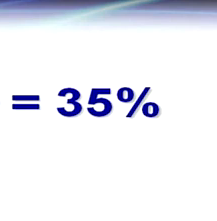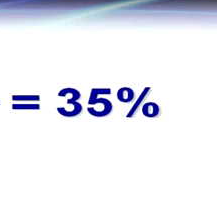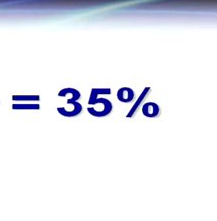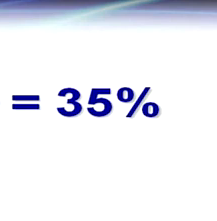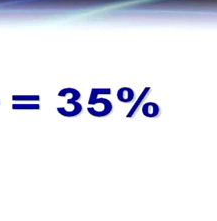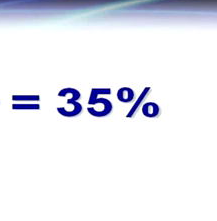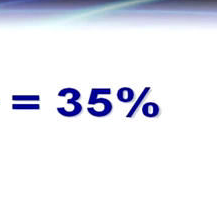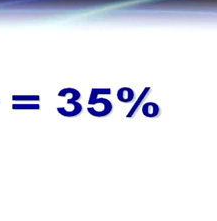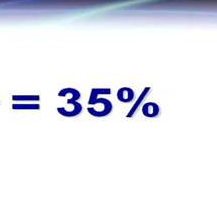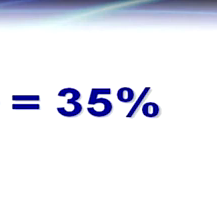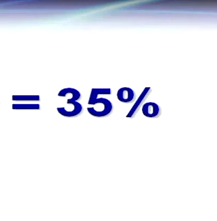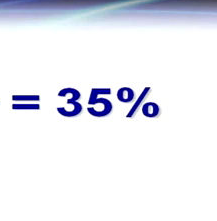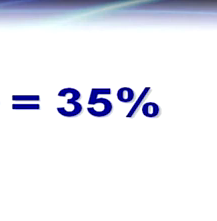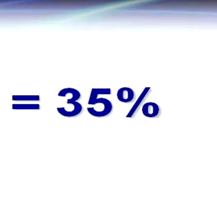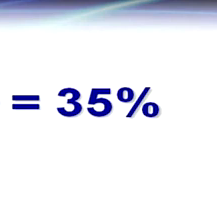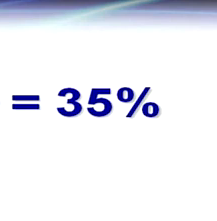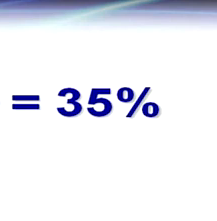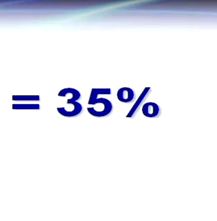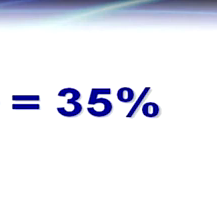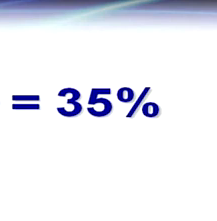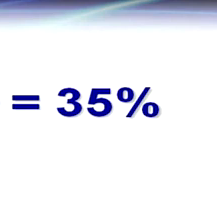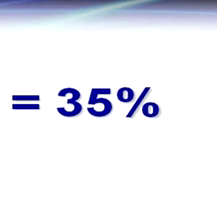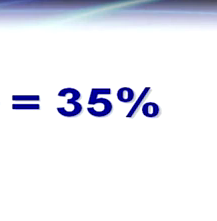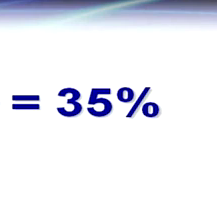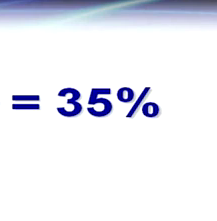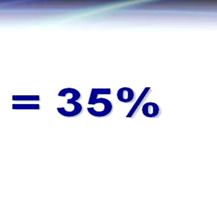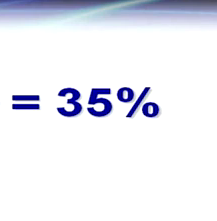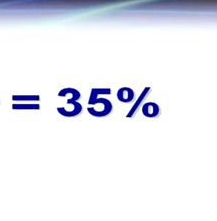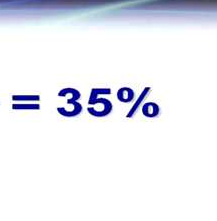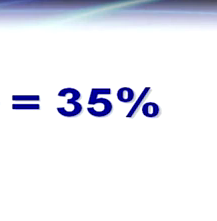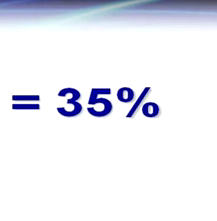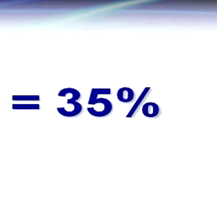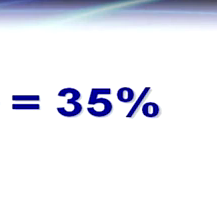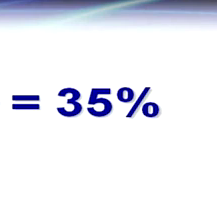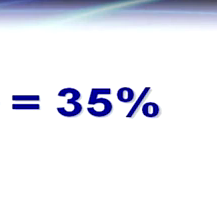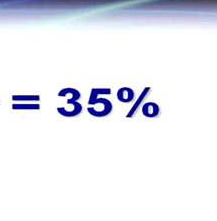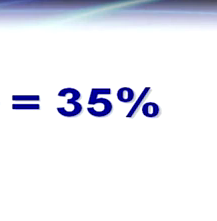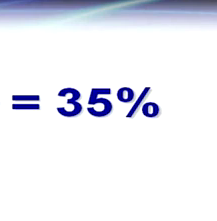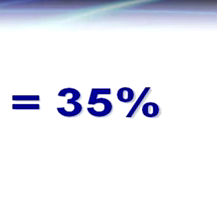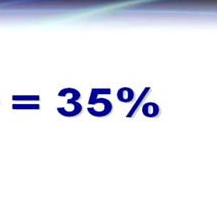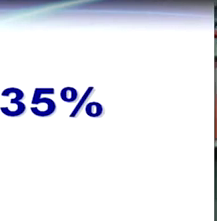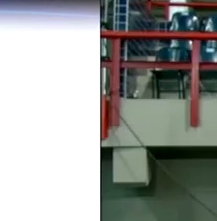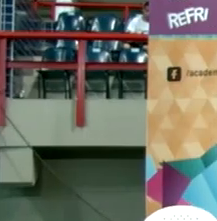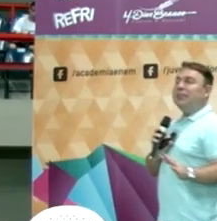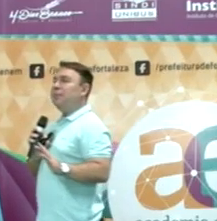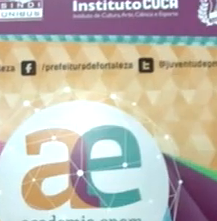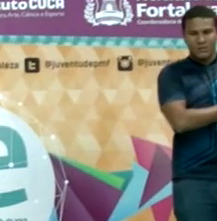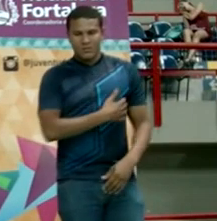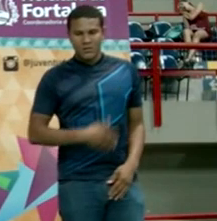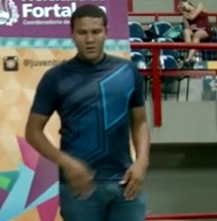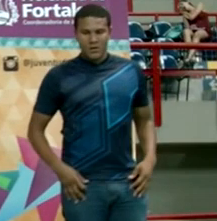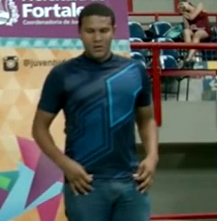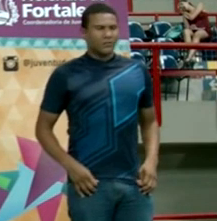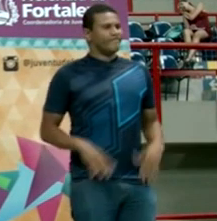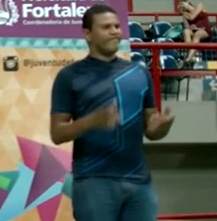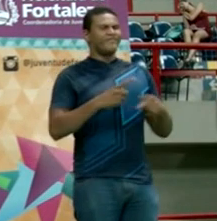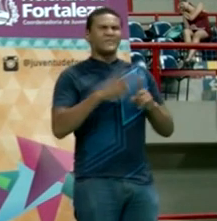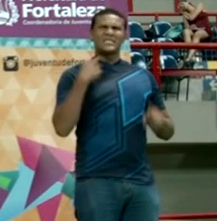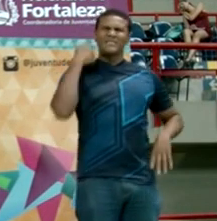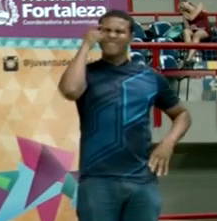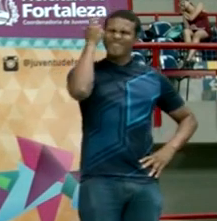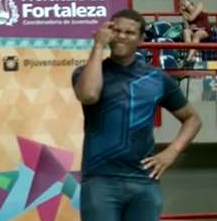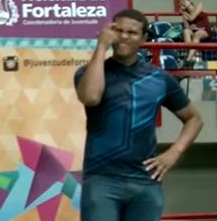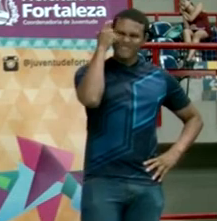Então, 35 sobre 100 é o mesmo que 35%. Se eu tivesse... Mas é porque vocês devem estar pensando